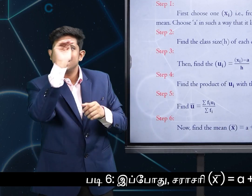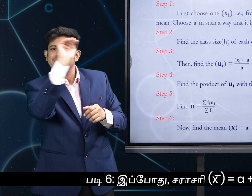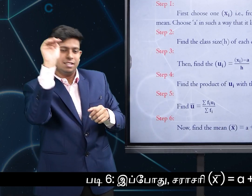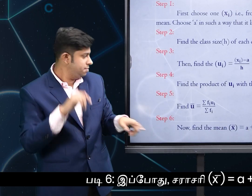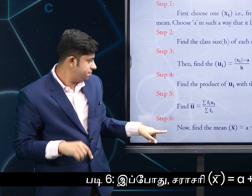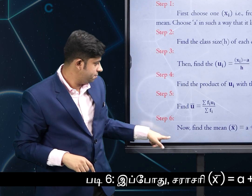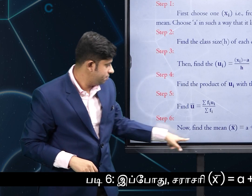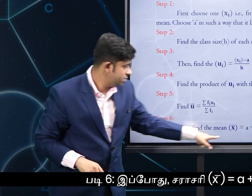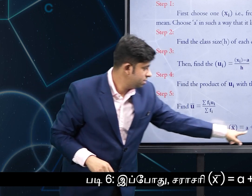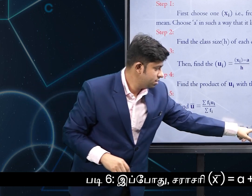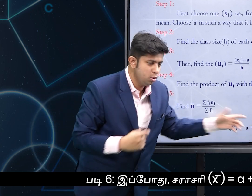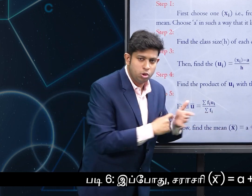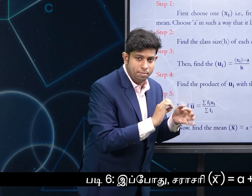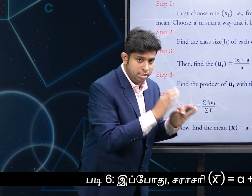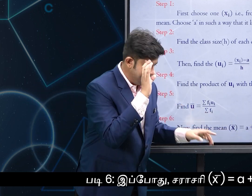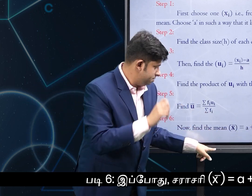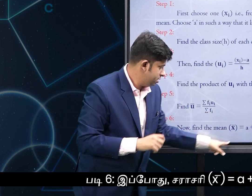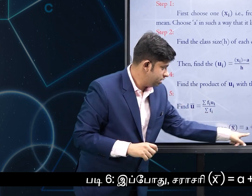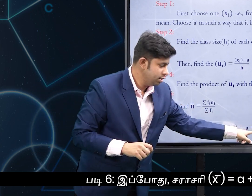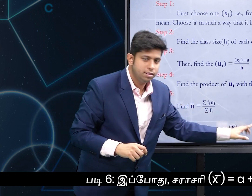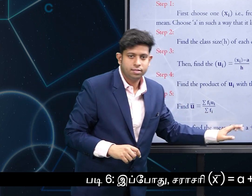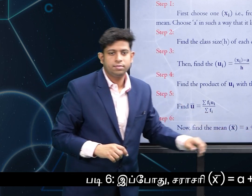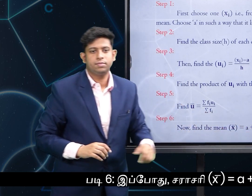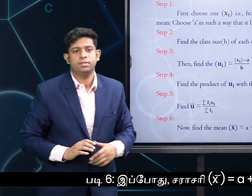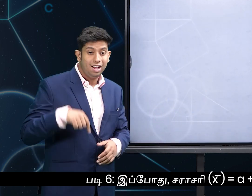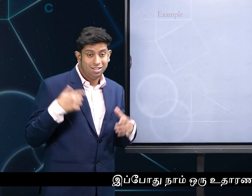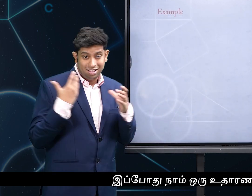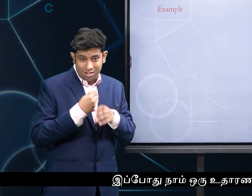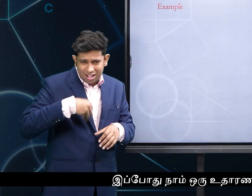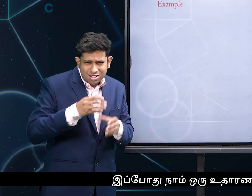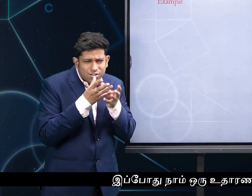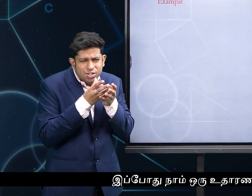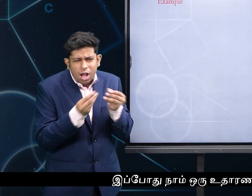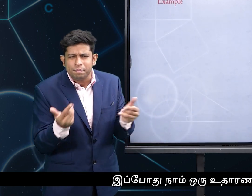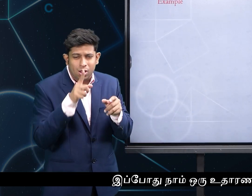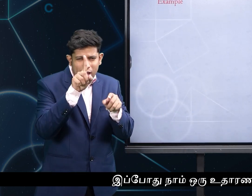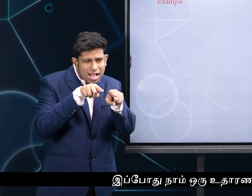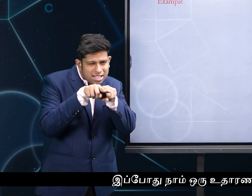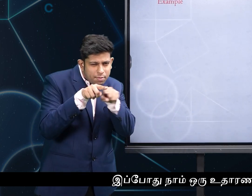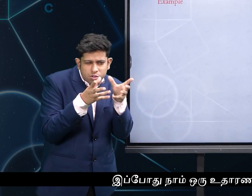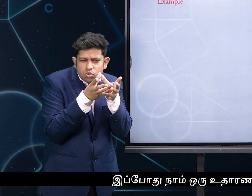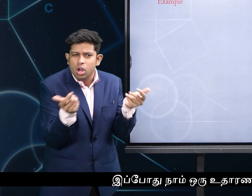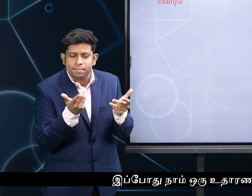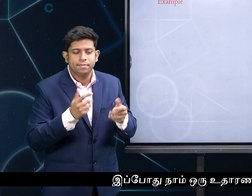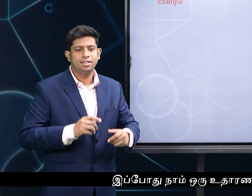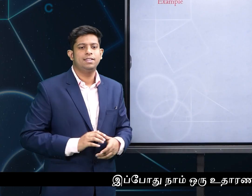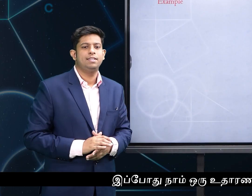h u பார் கண்டறியவும். இப்போது நாம் ஒரு உதாரணத்தை தீர்ப்போம்.